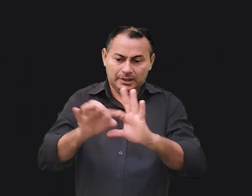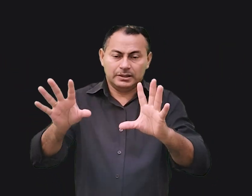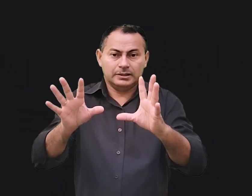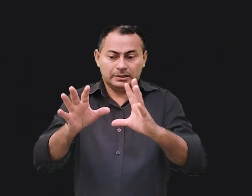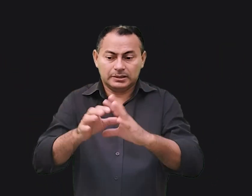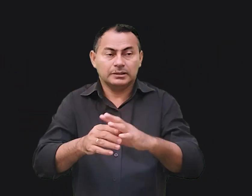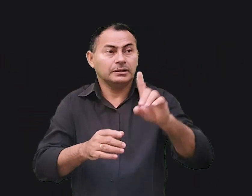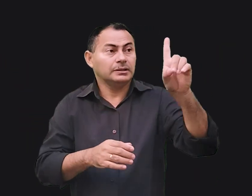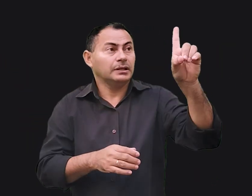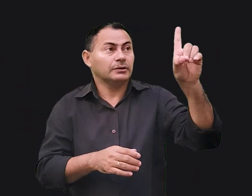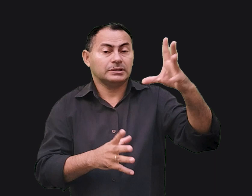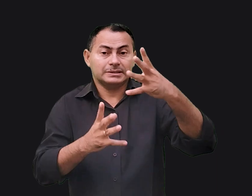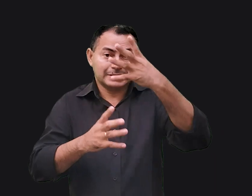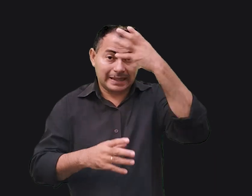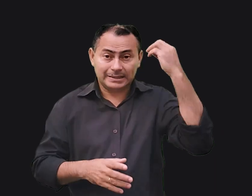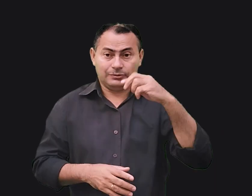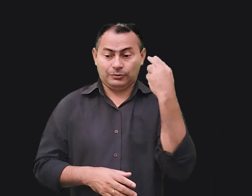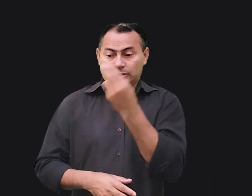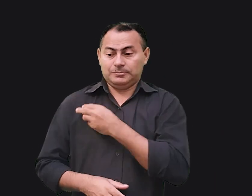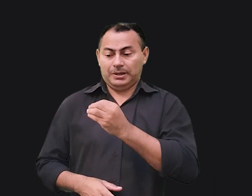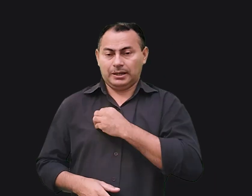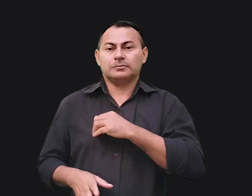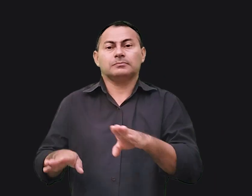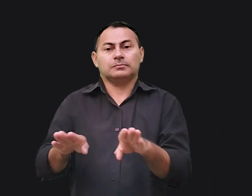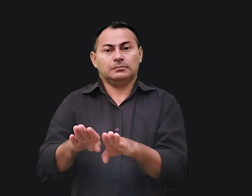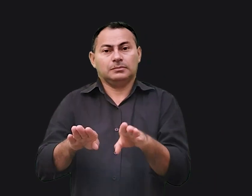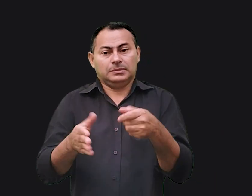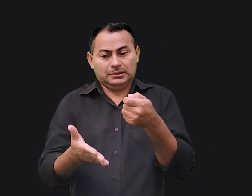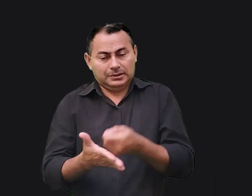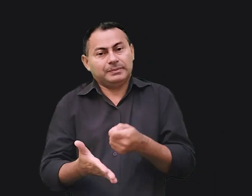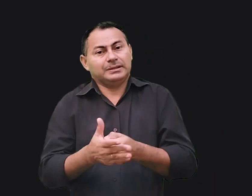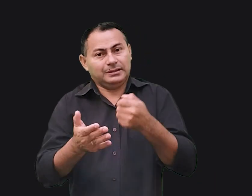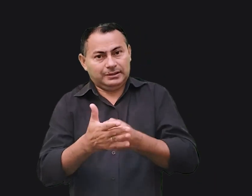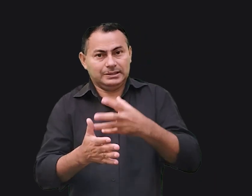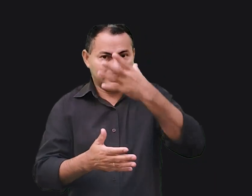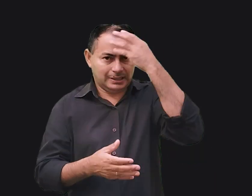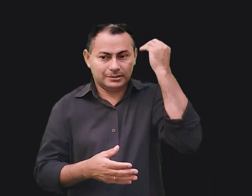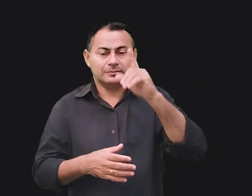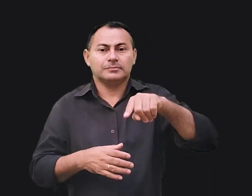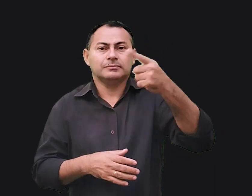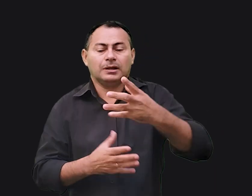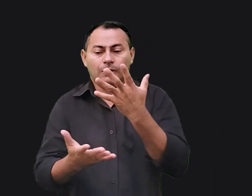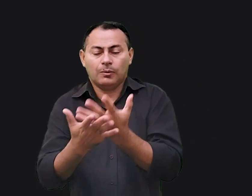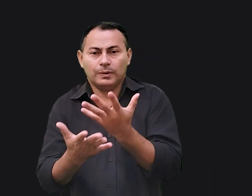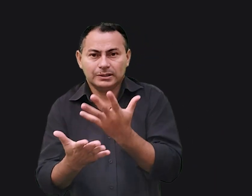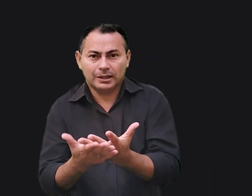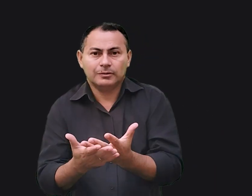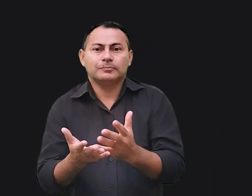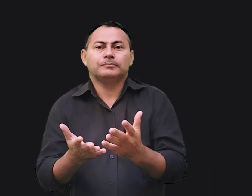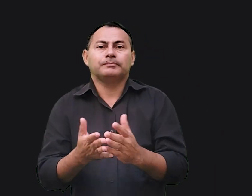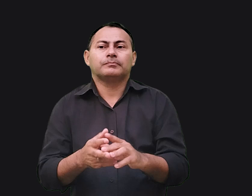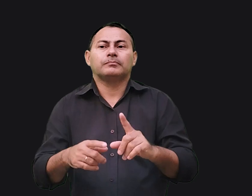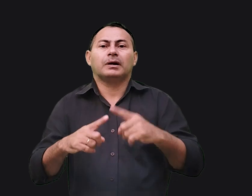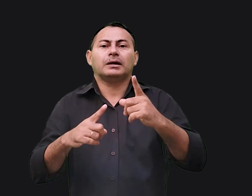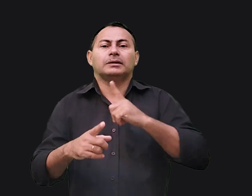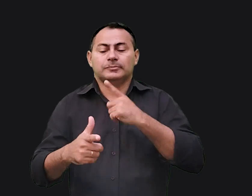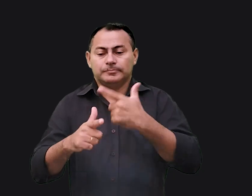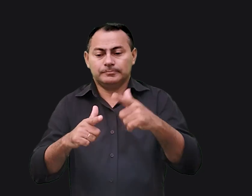se esqueça dos nossos pecados. Nós também deveríamos nos esquecer deles depois de confessá-los. Mas temos problemas